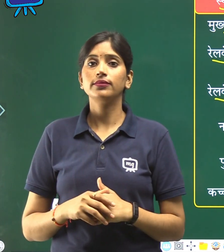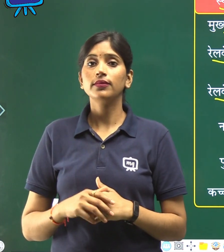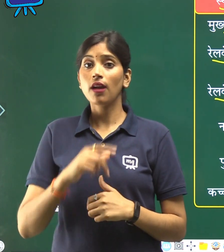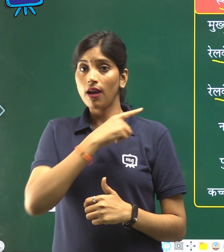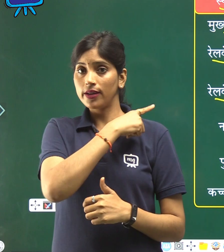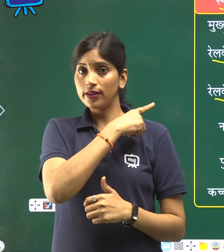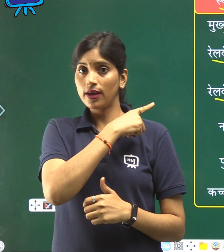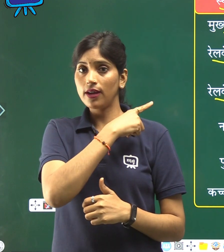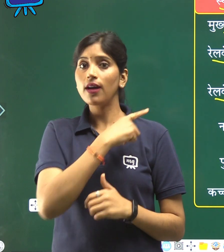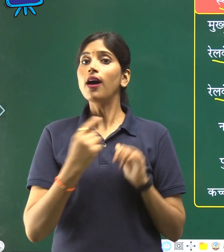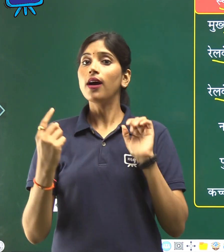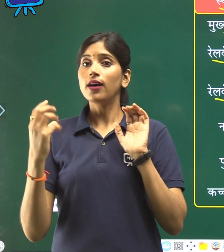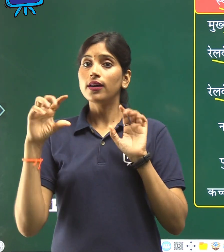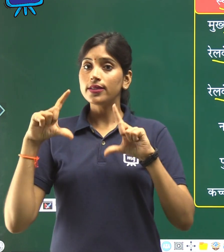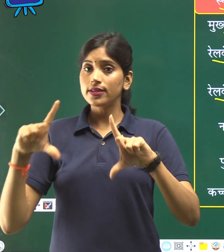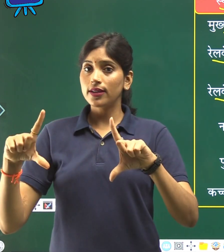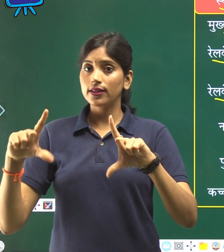यह वाला संकेत